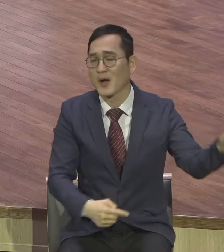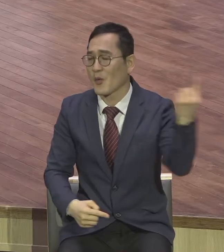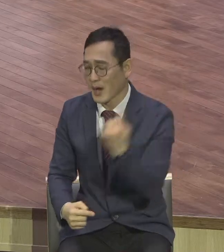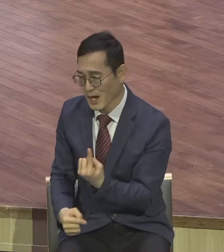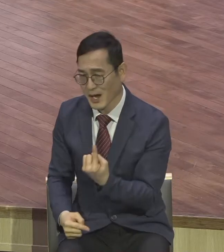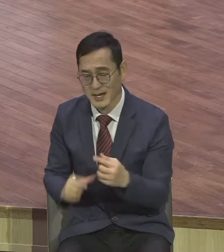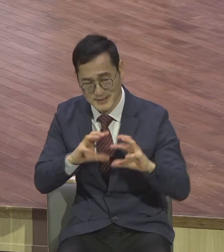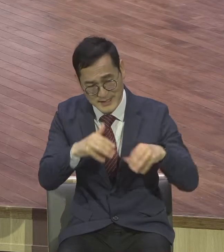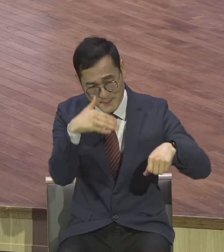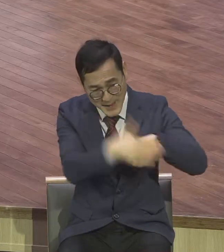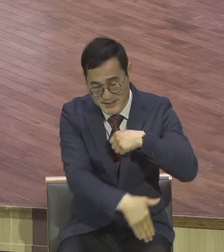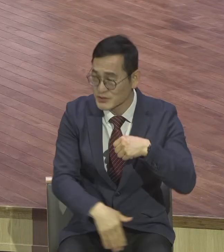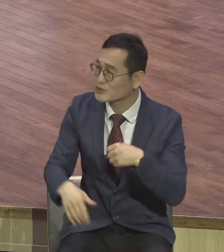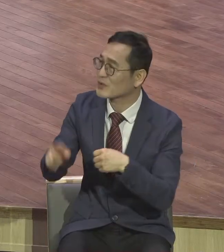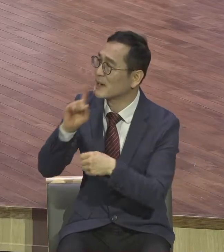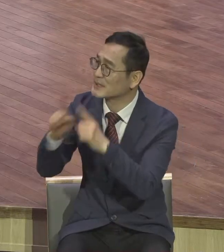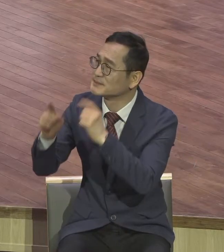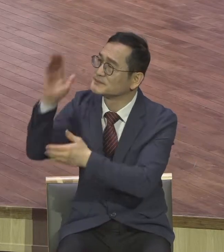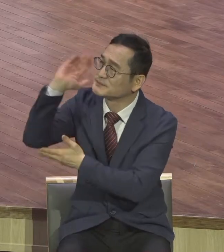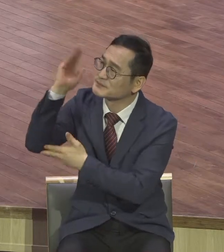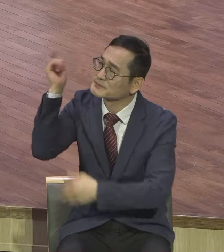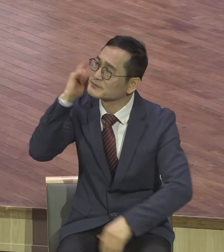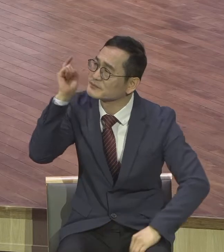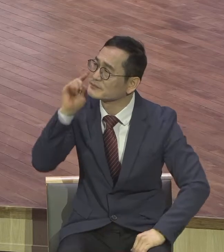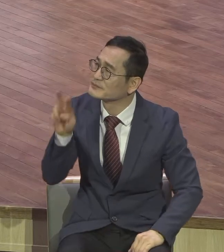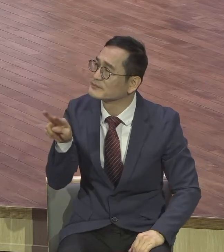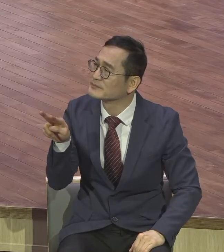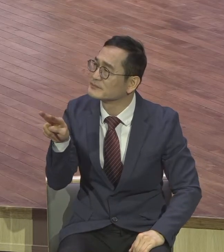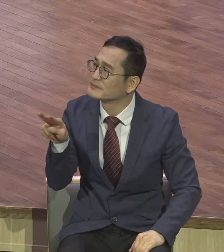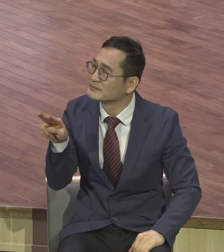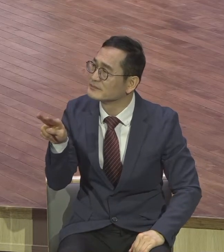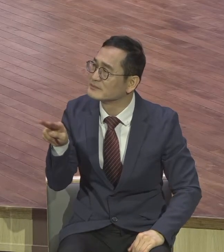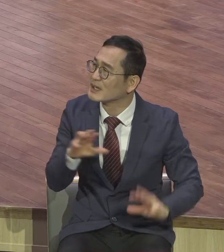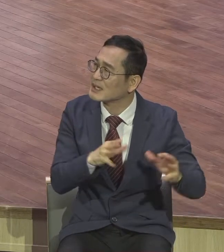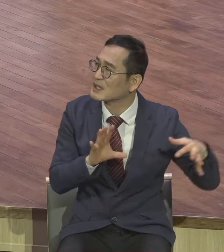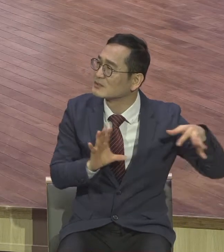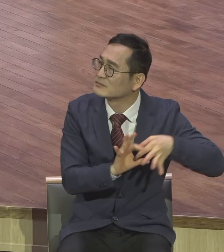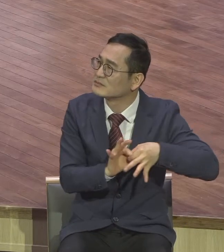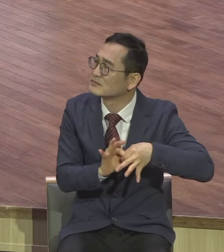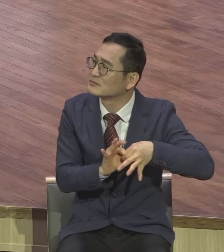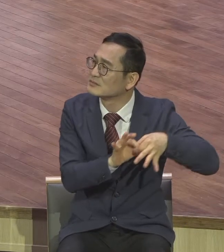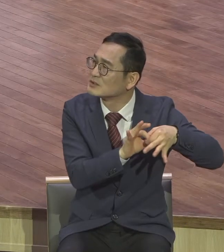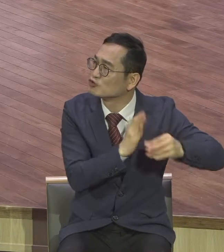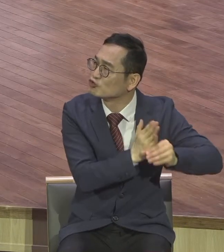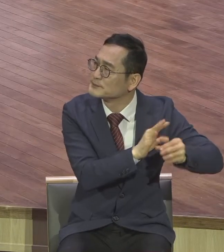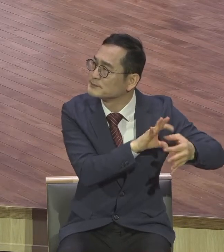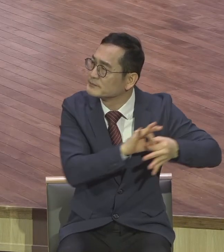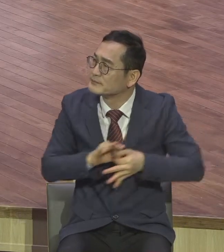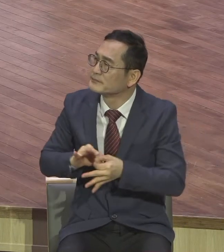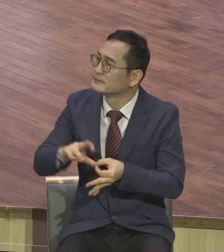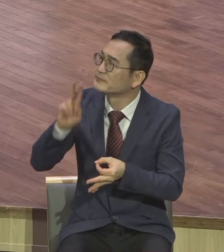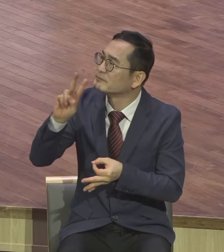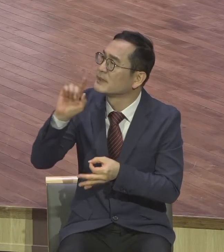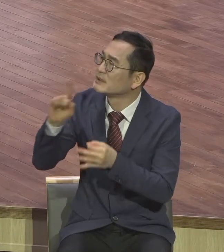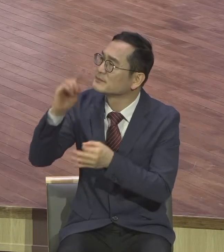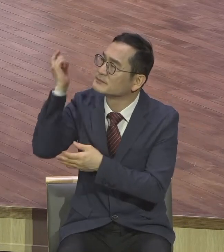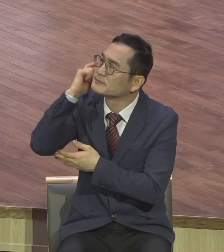해석해요 세상의 원리 체질을 가지고 신앙생활을 해요 전혀 반대거든요